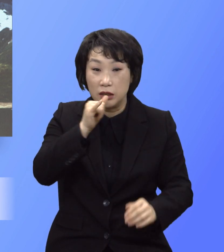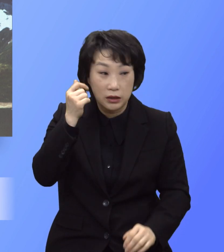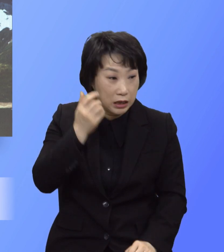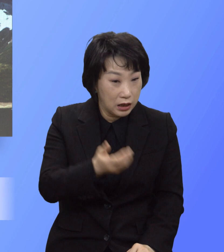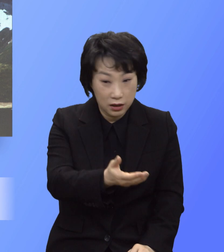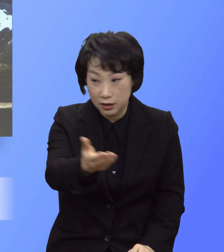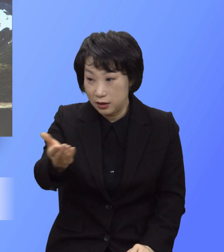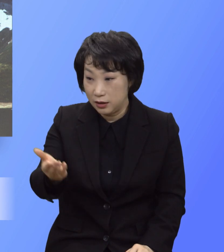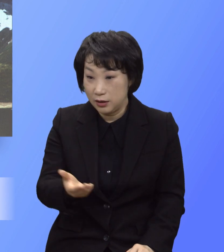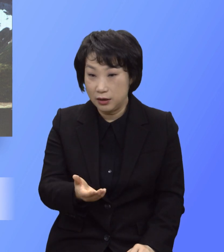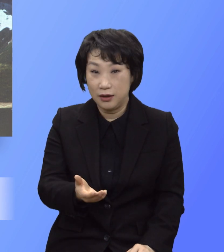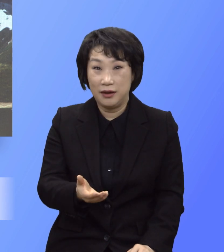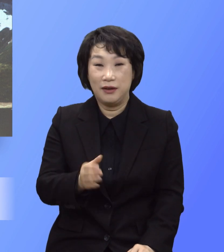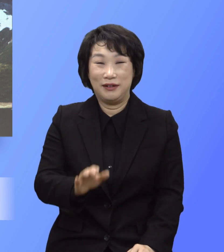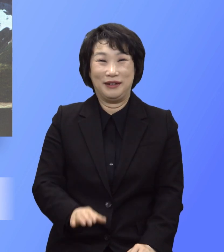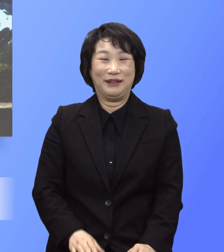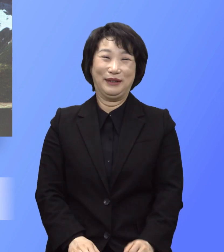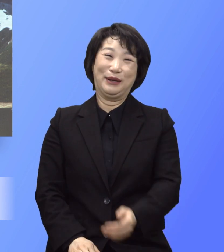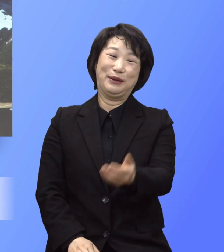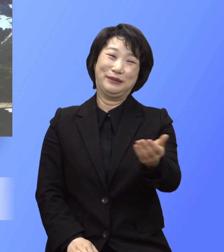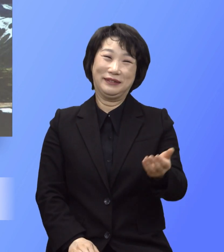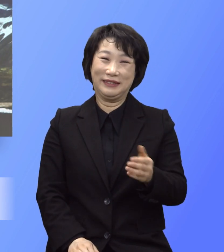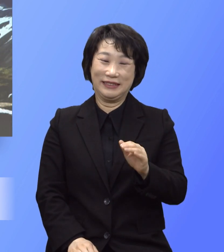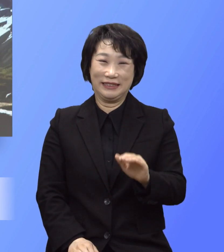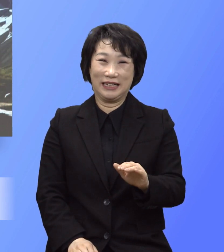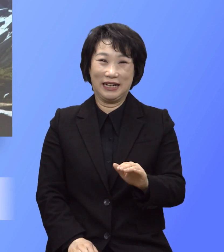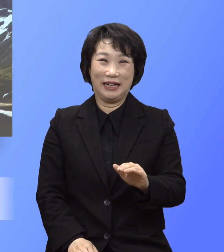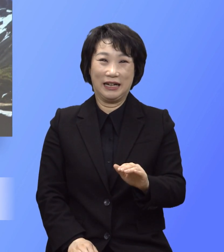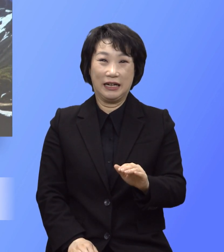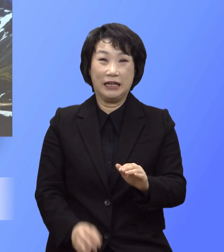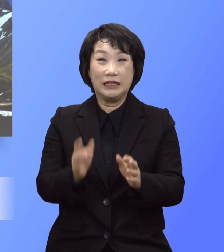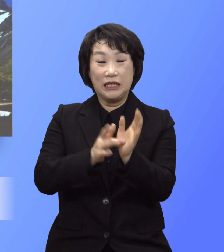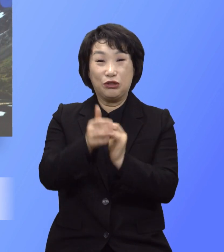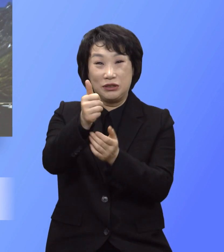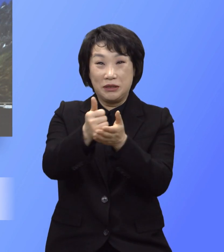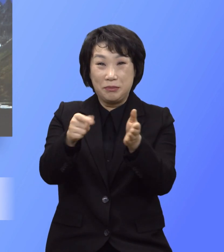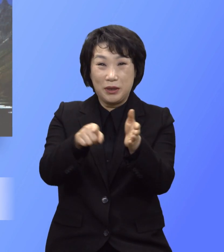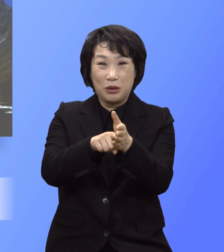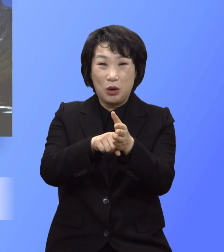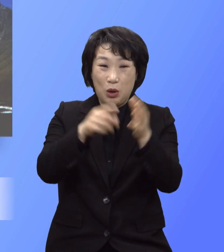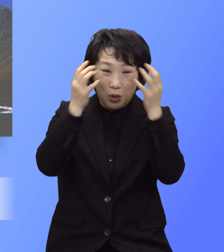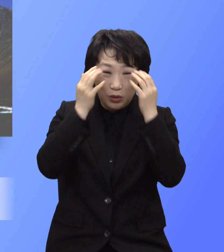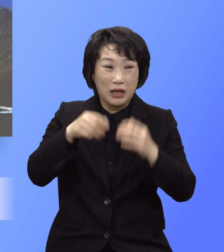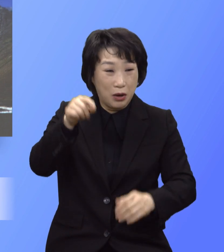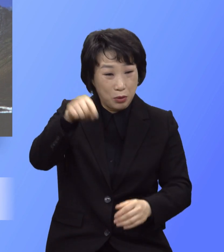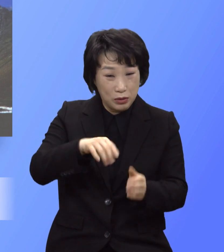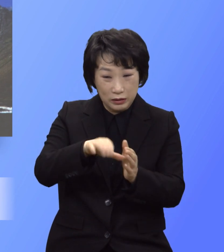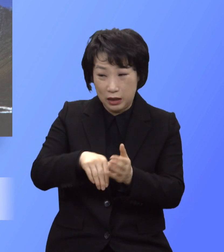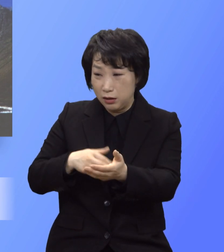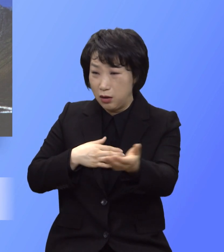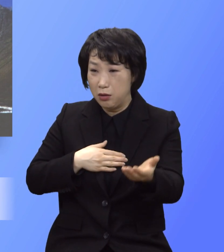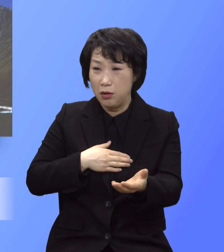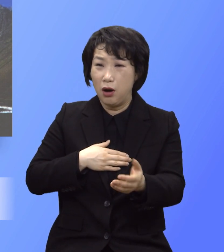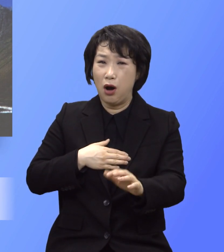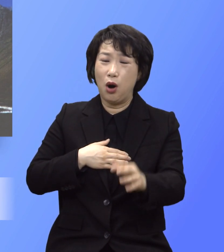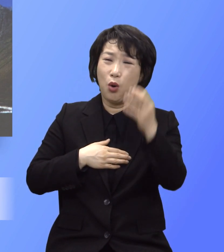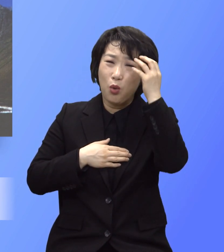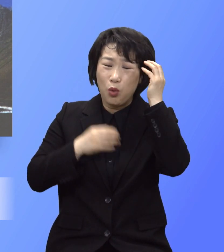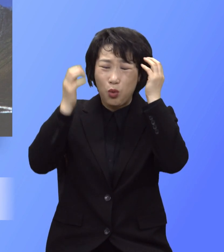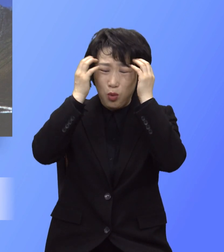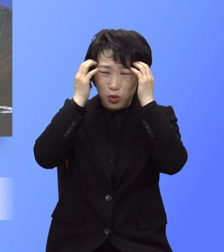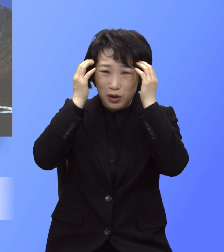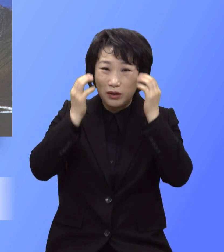있으십니까? 사람들은 예수 믿고 당하는 고난을 예,